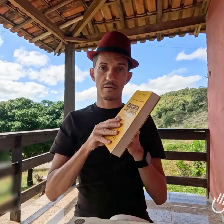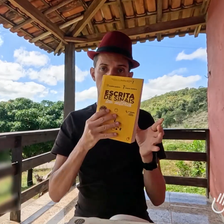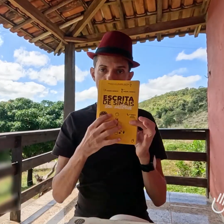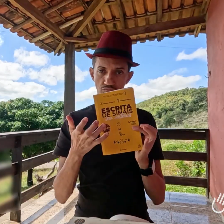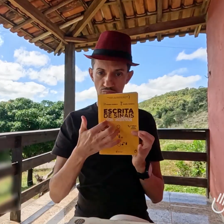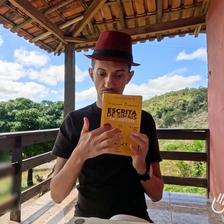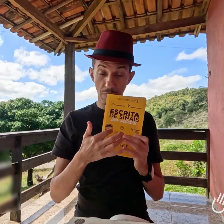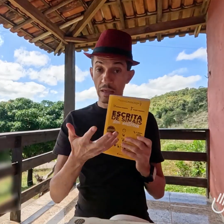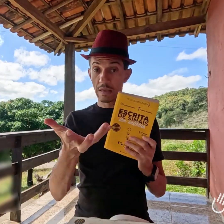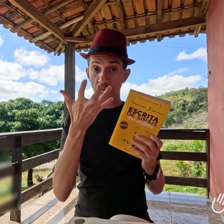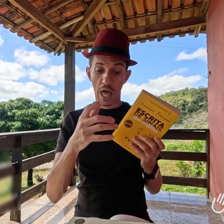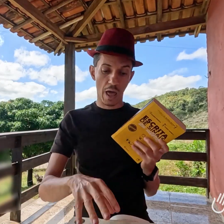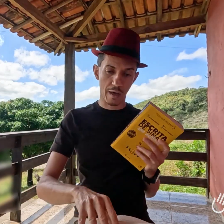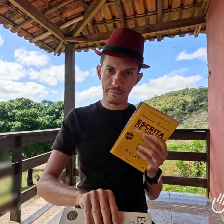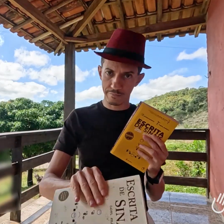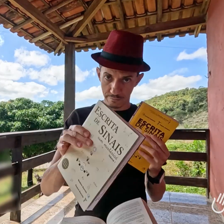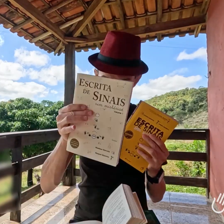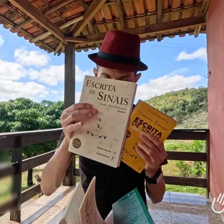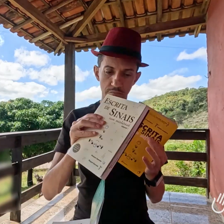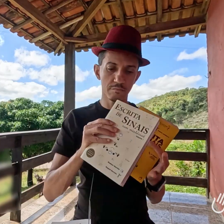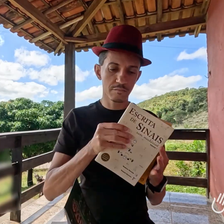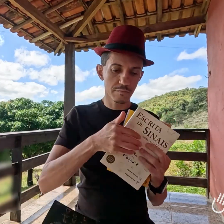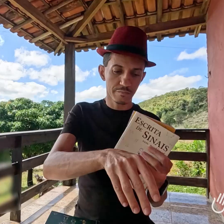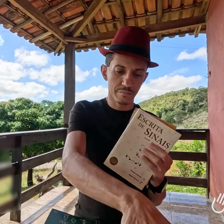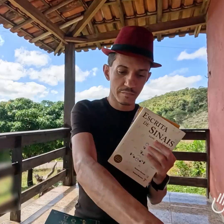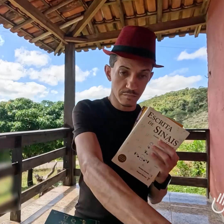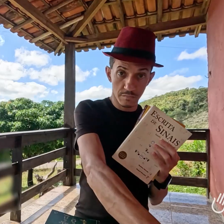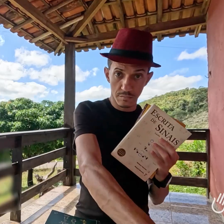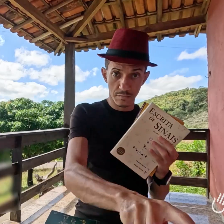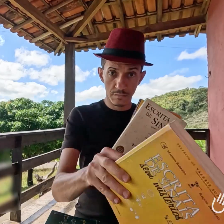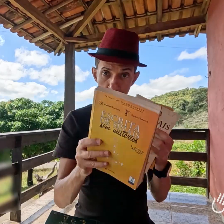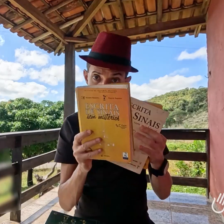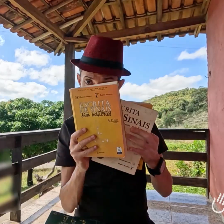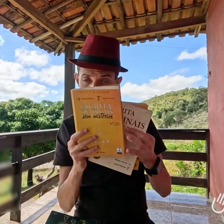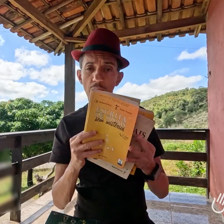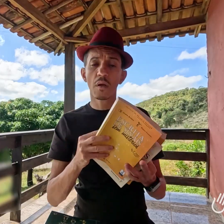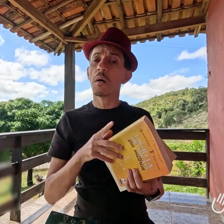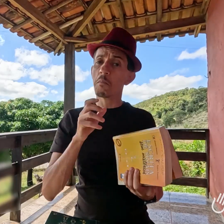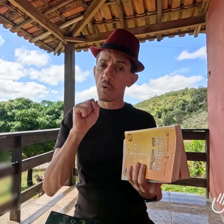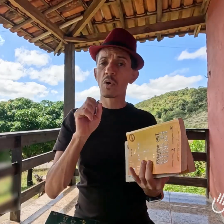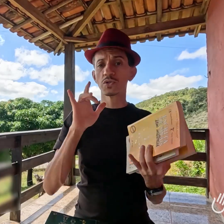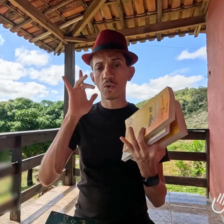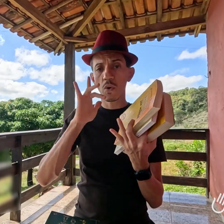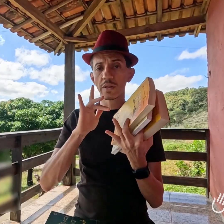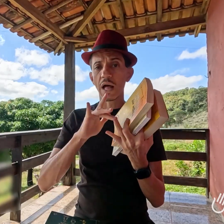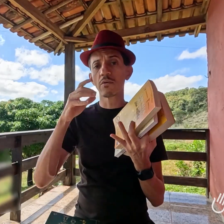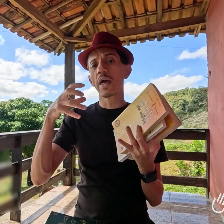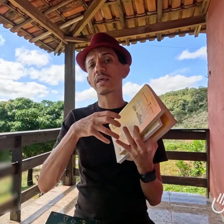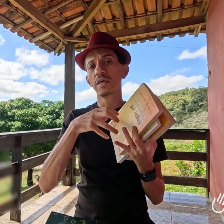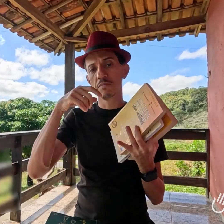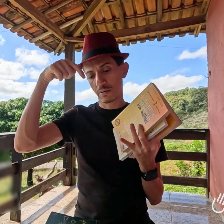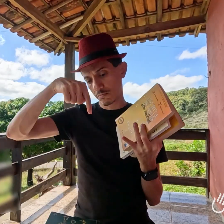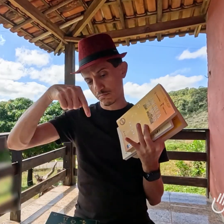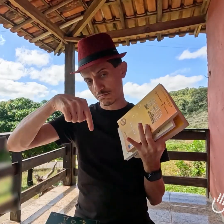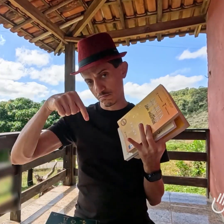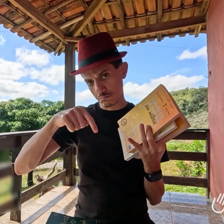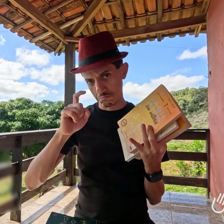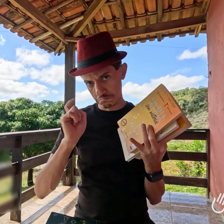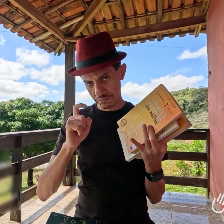novas pesquisas, aprofundando em outros aspectos da Libras, da cultura surda, conhecendo novas pessoas, fazendo novos parceiros. Né?